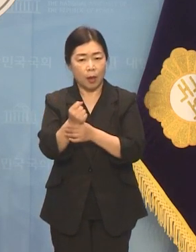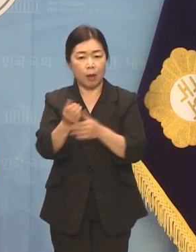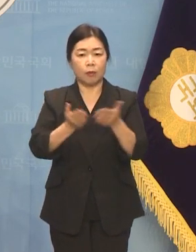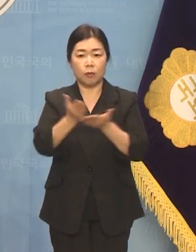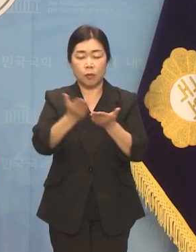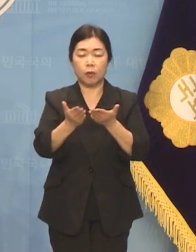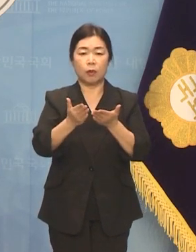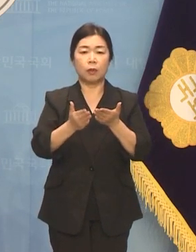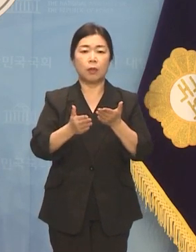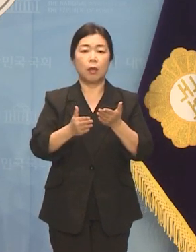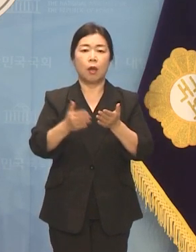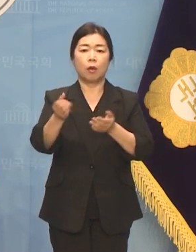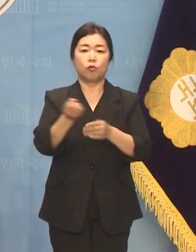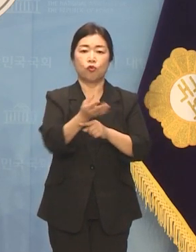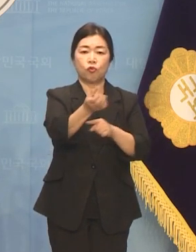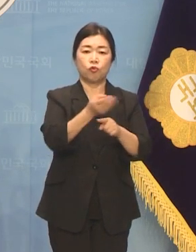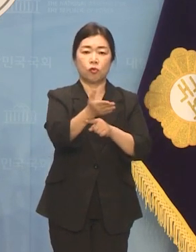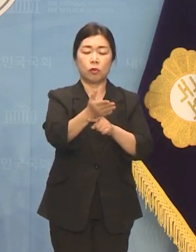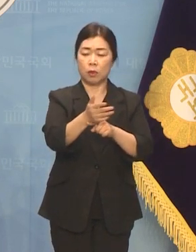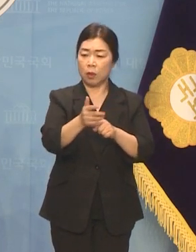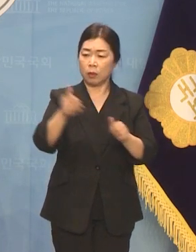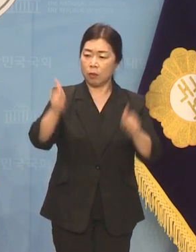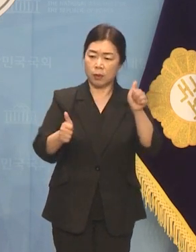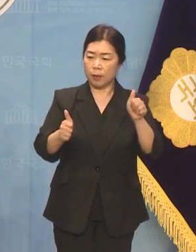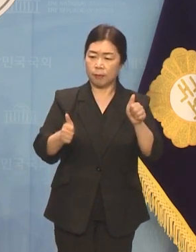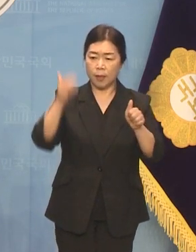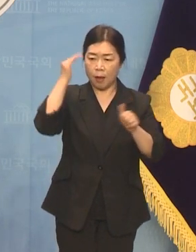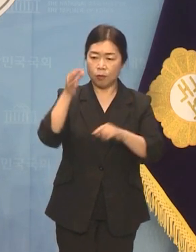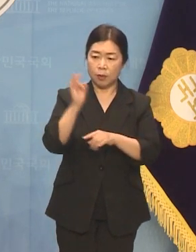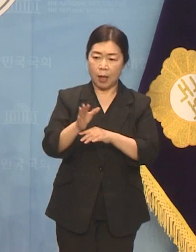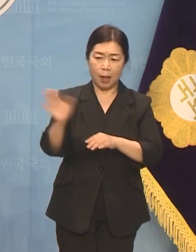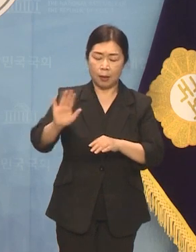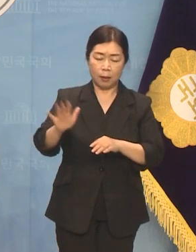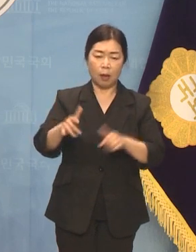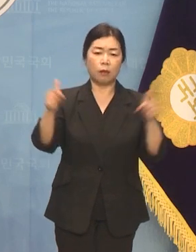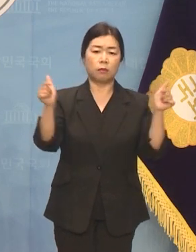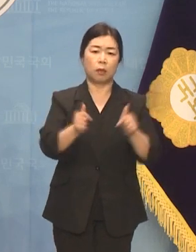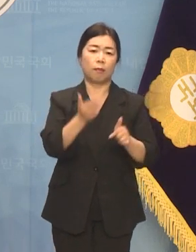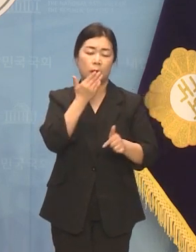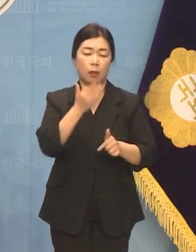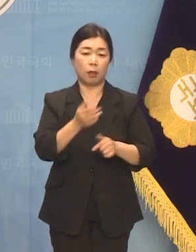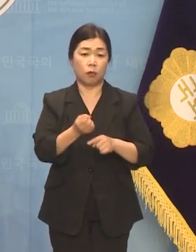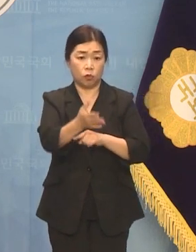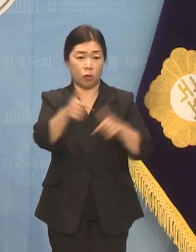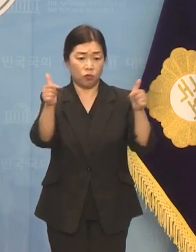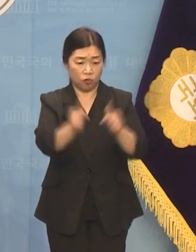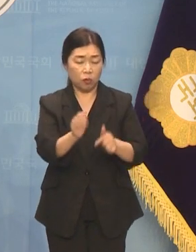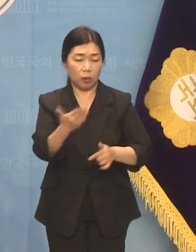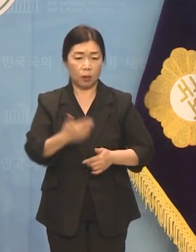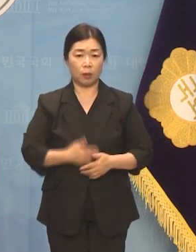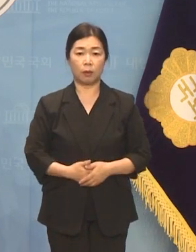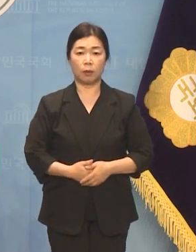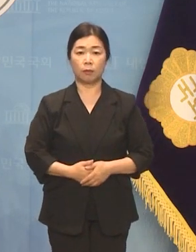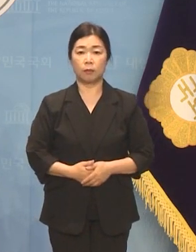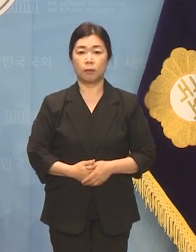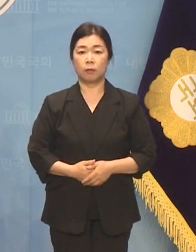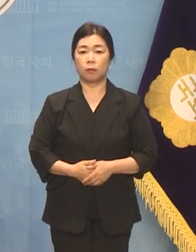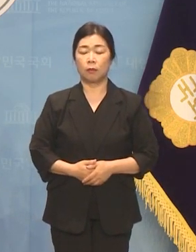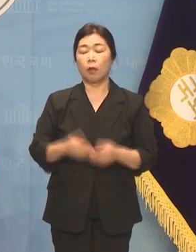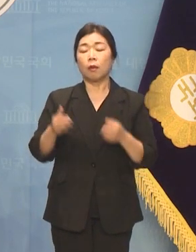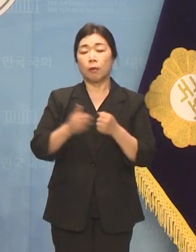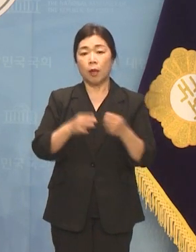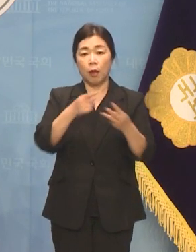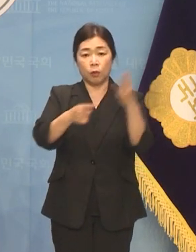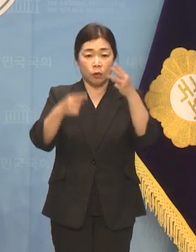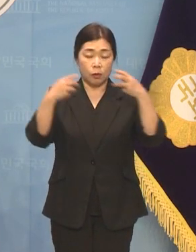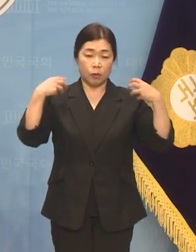경쟁력이 저하될 수밖에 없다는 사실이다. 윤석열 정부의 시대착오적인 에너지 정책으로